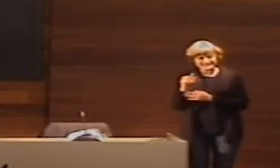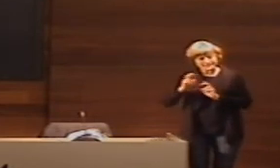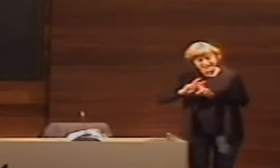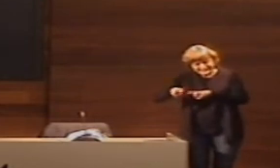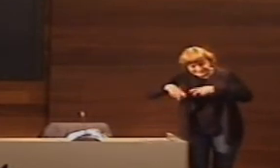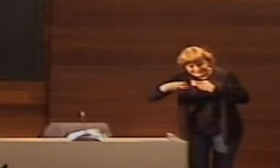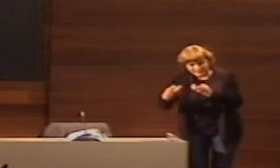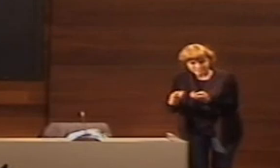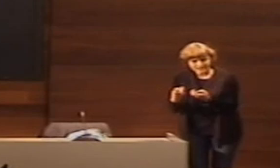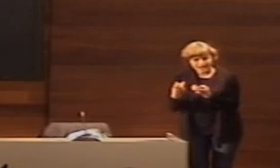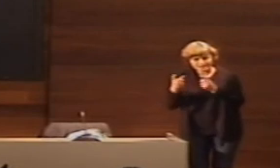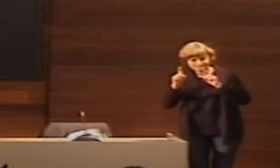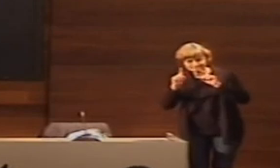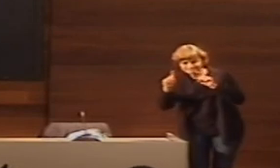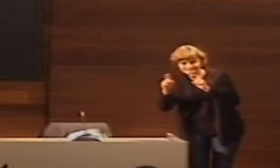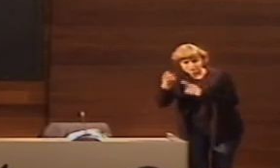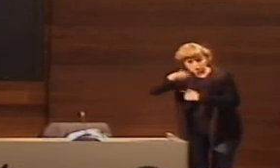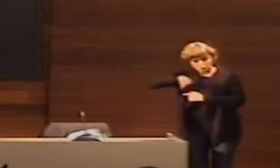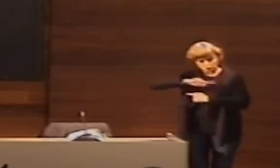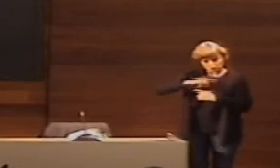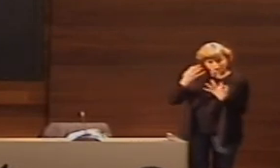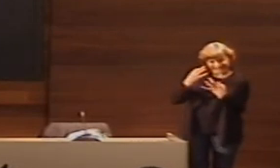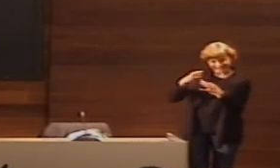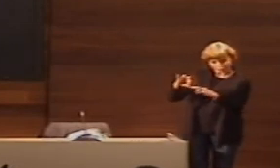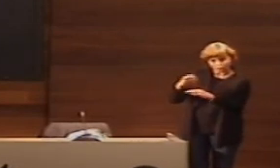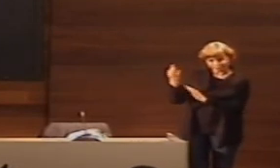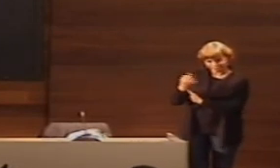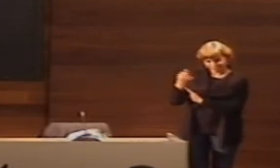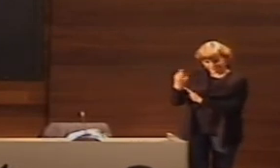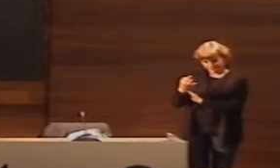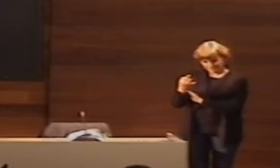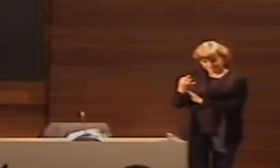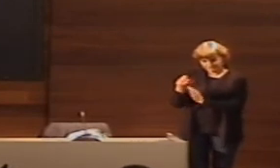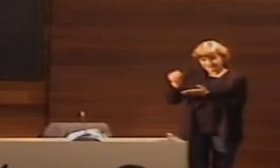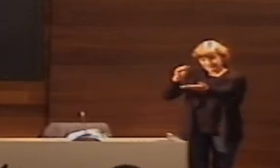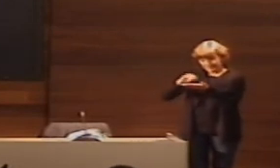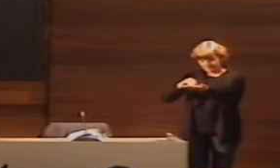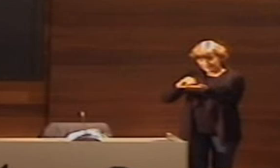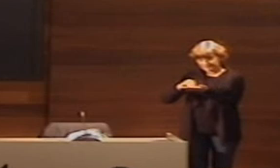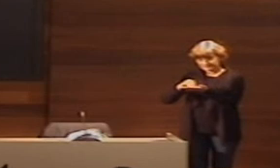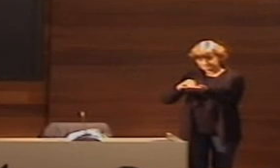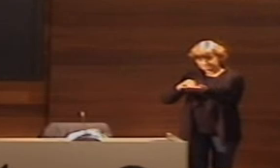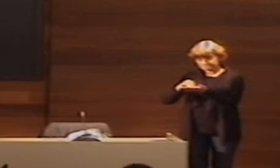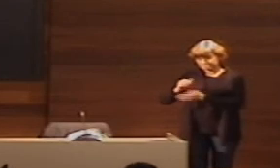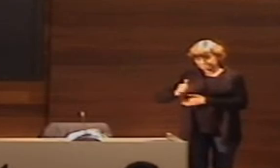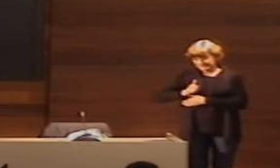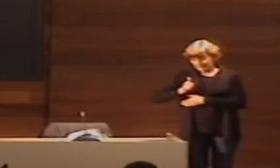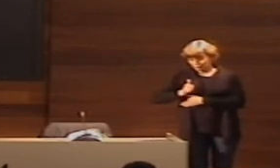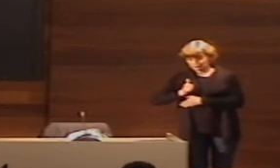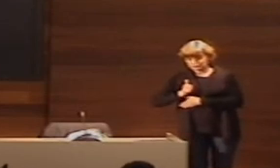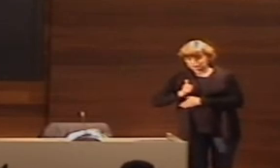recuperados, ¿no? Y un poco también comentar, ¿no?, que con el sistema que tenemos de la ley de